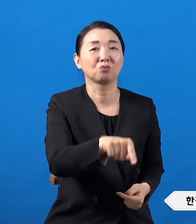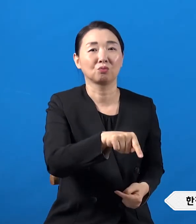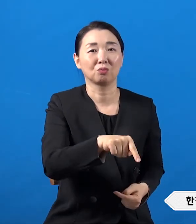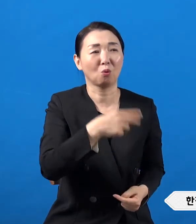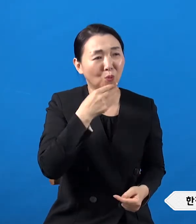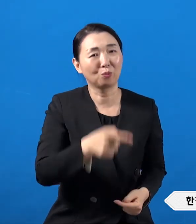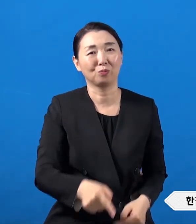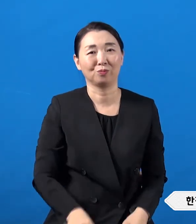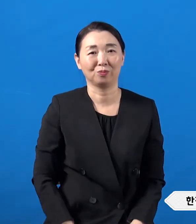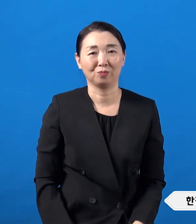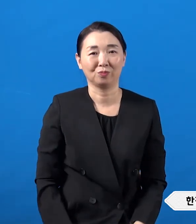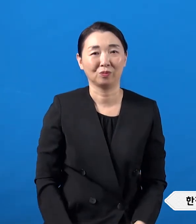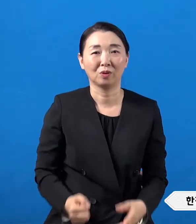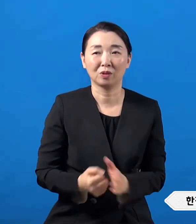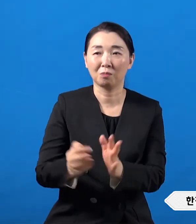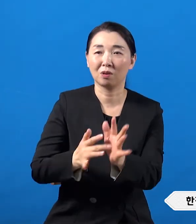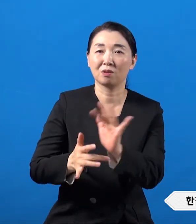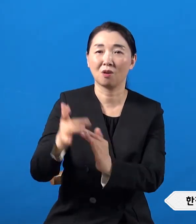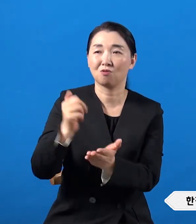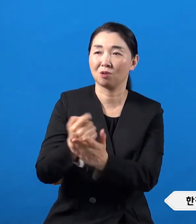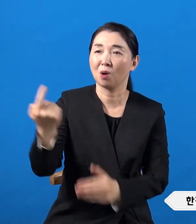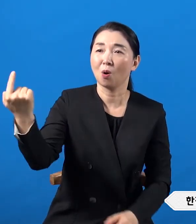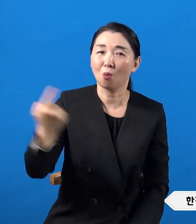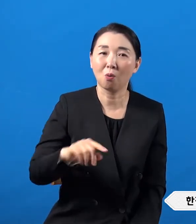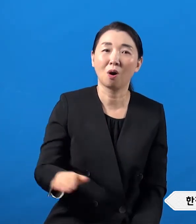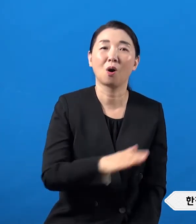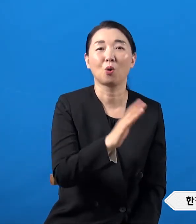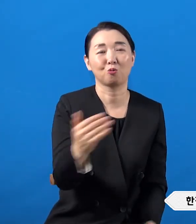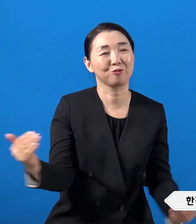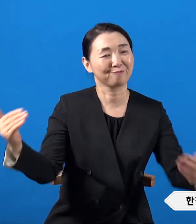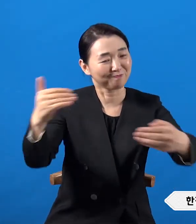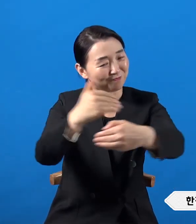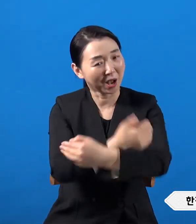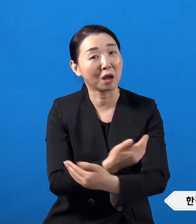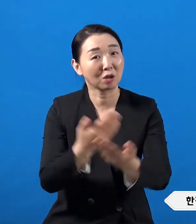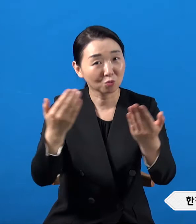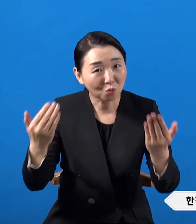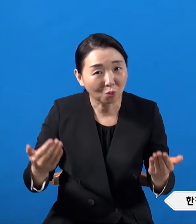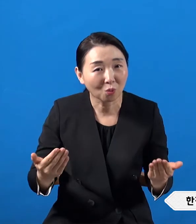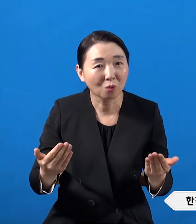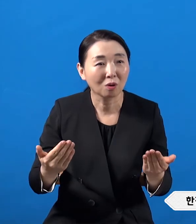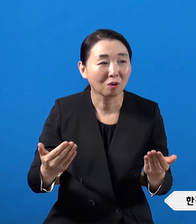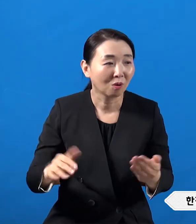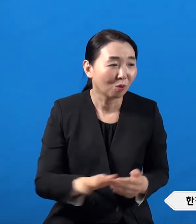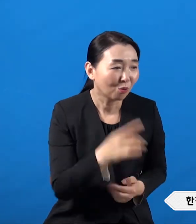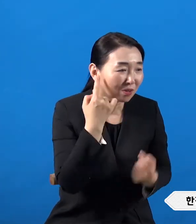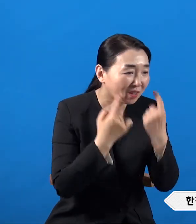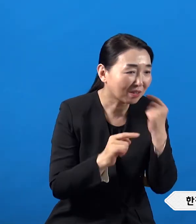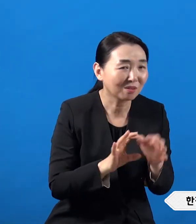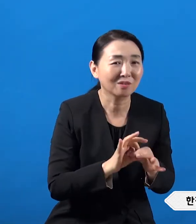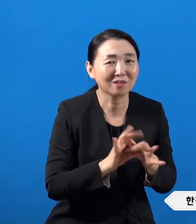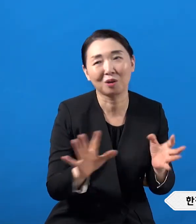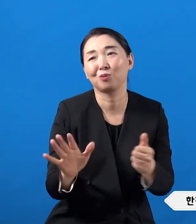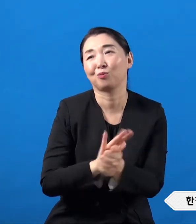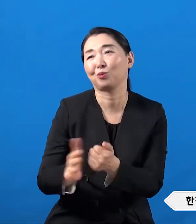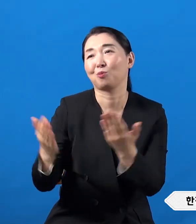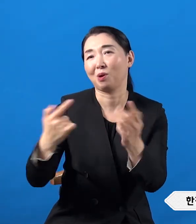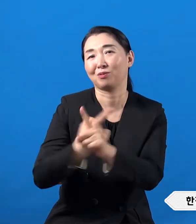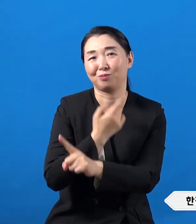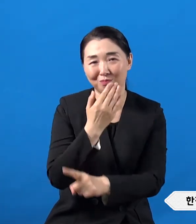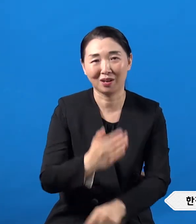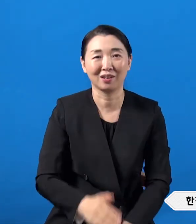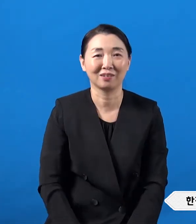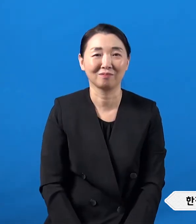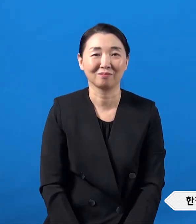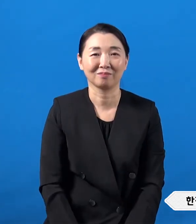있습니까? 그래서 그 예수님이 오셔서 우리를 안아주시면 어떤 상처라도 위로를 받고 치유함을 받을